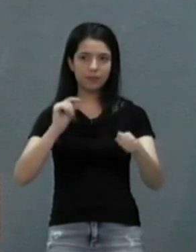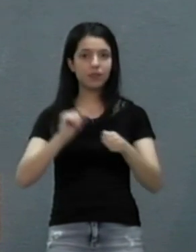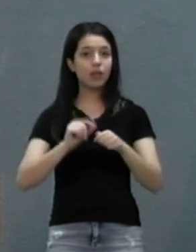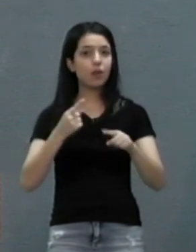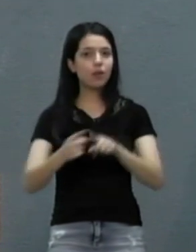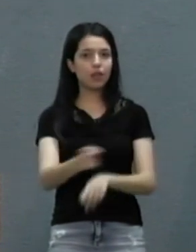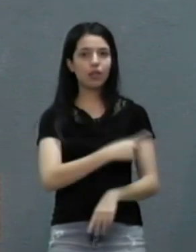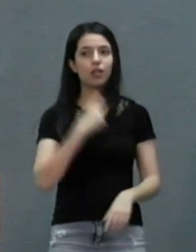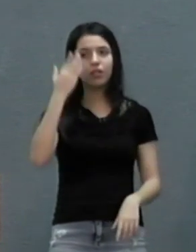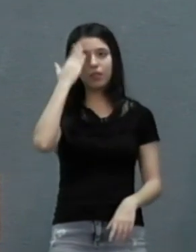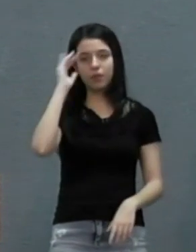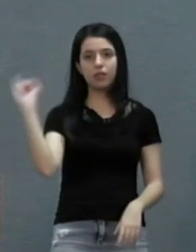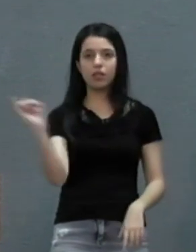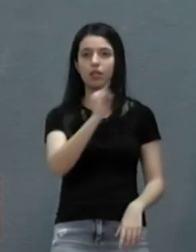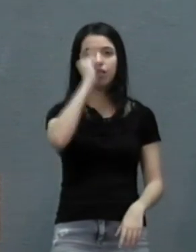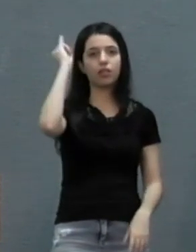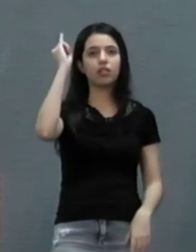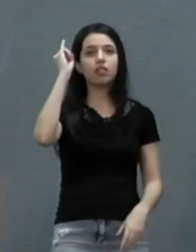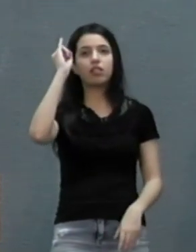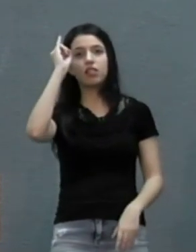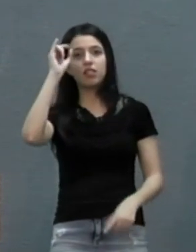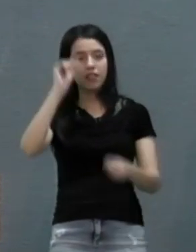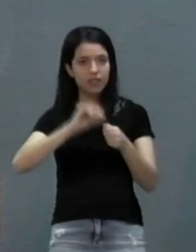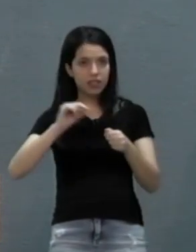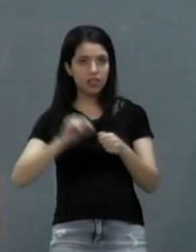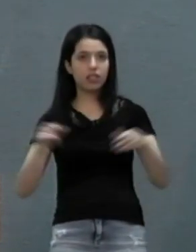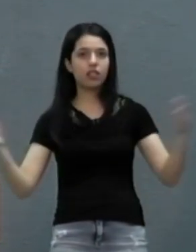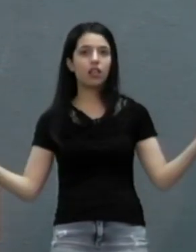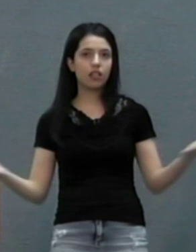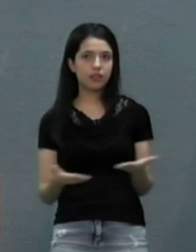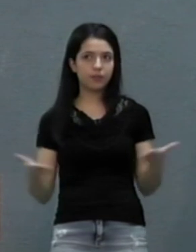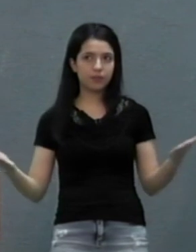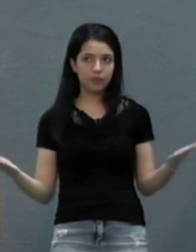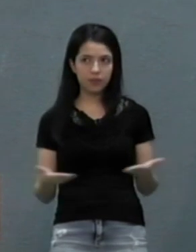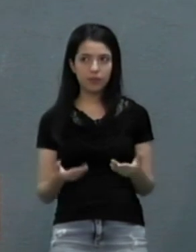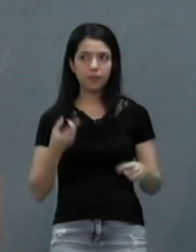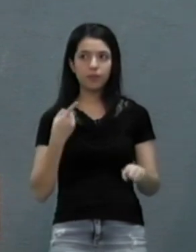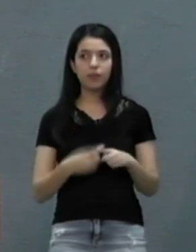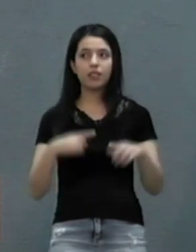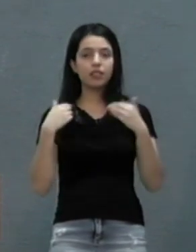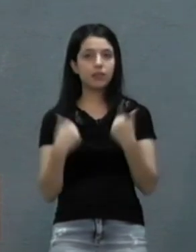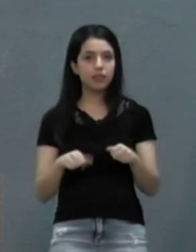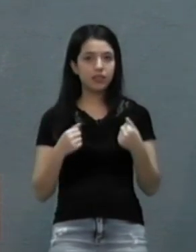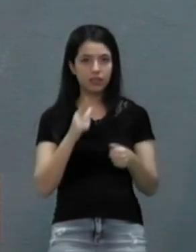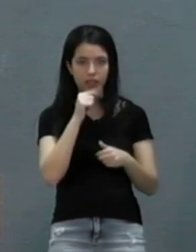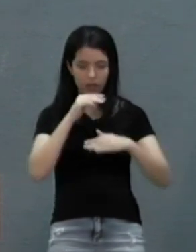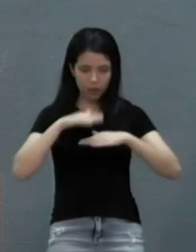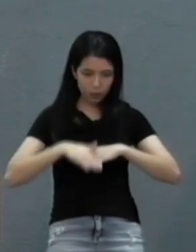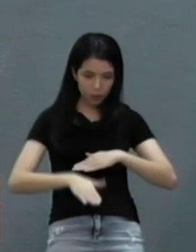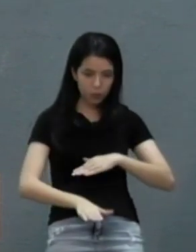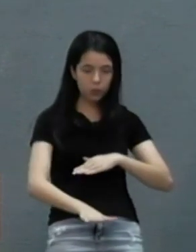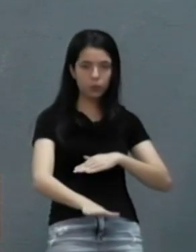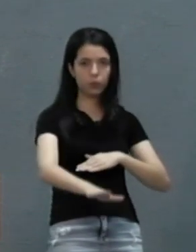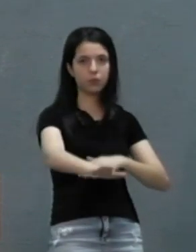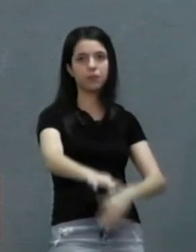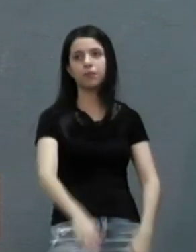suma importância aí realizar neste momento os carreadores dos nossos agricultores, que eles precisam estar escoando os seus alimentos.